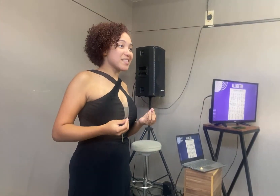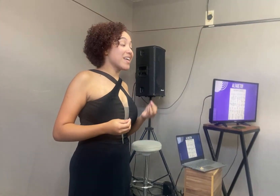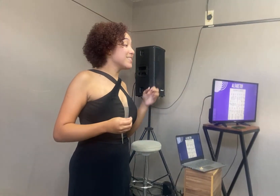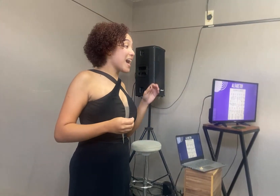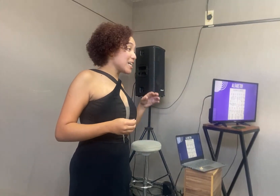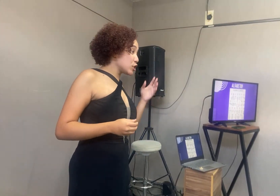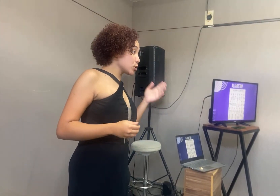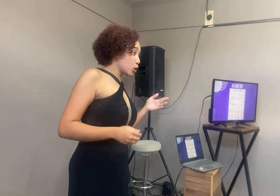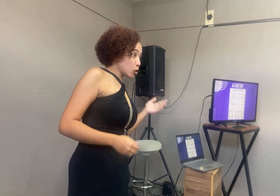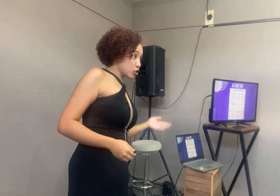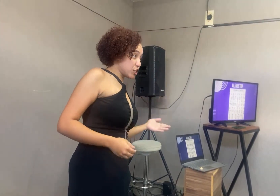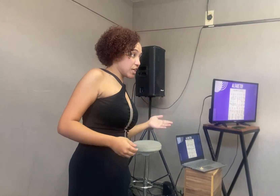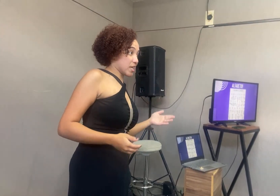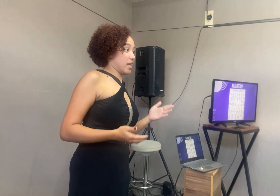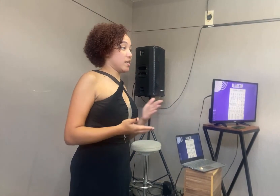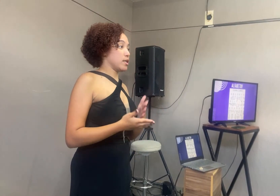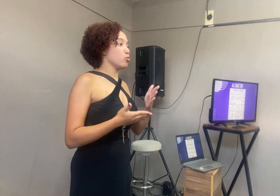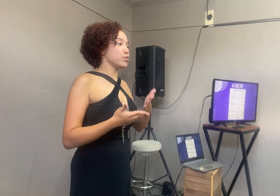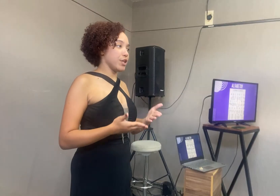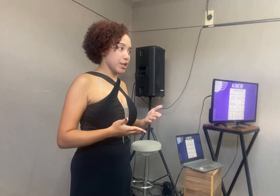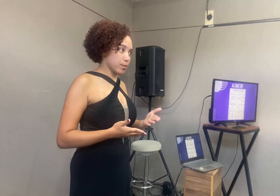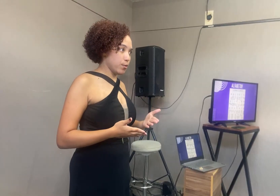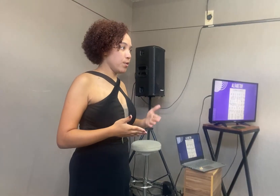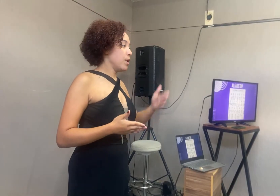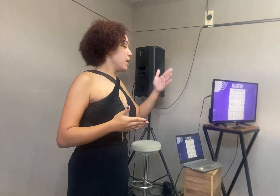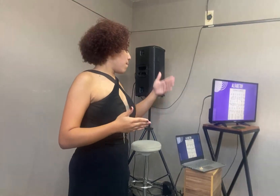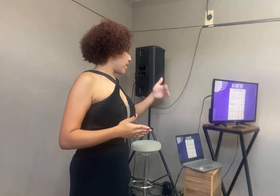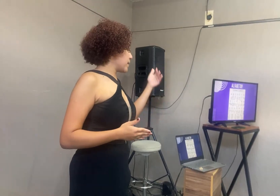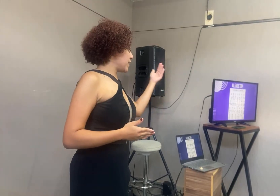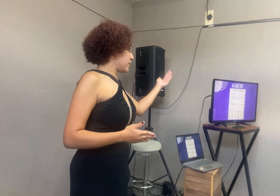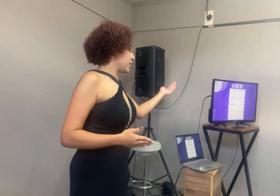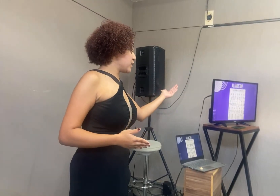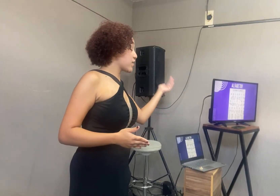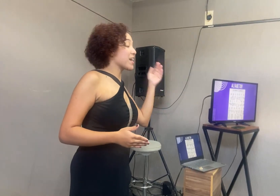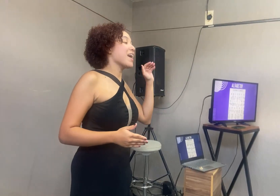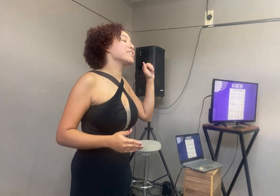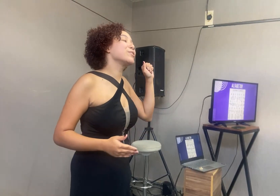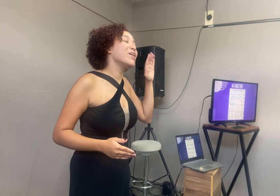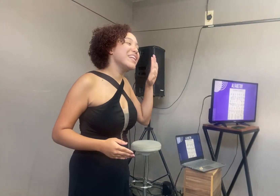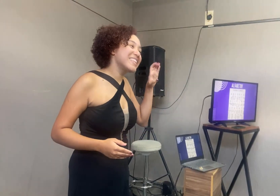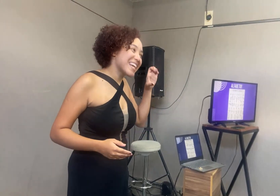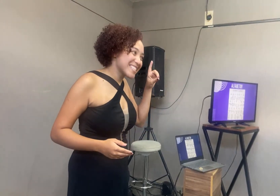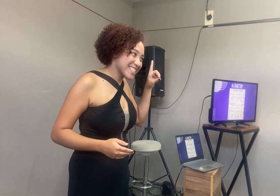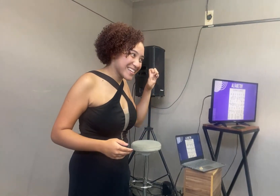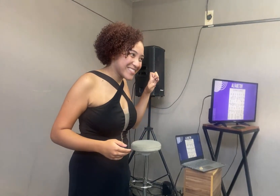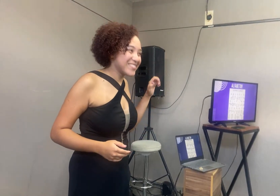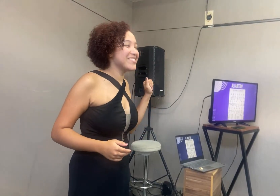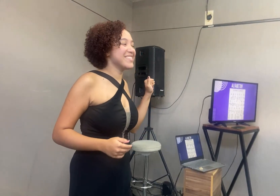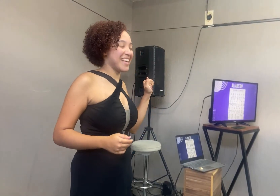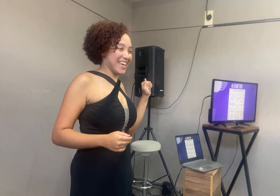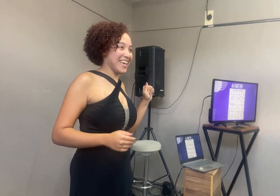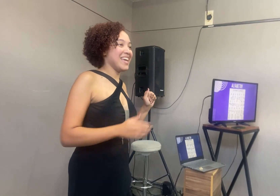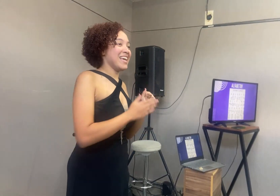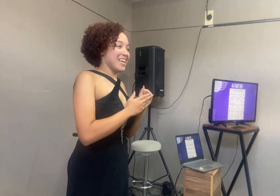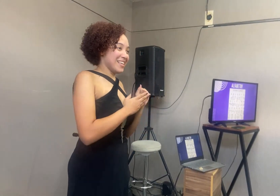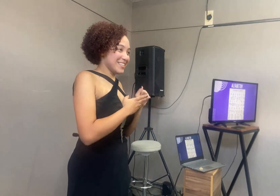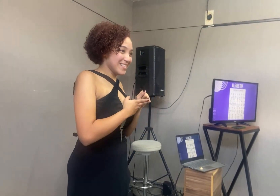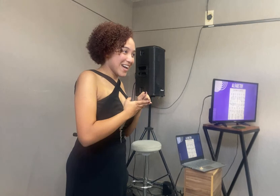da datilologia, que esse é um termo para a gente identificar que é a soletração, né,